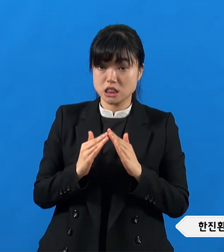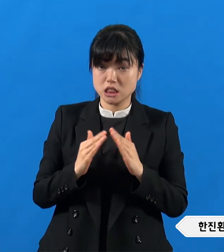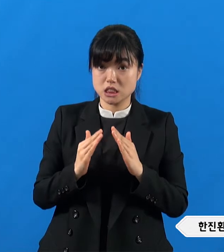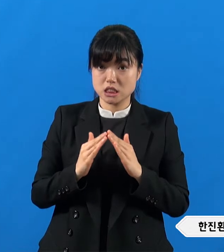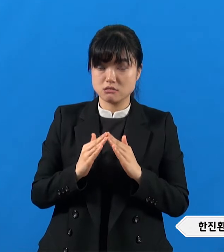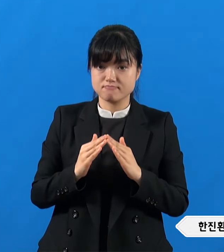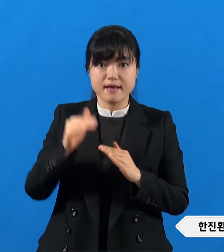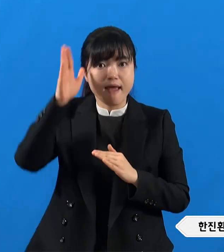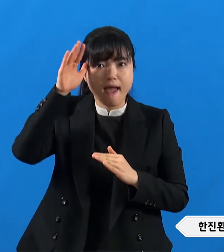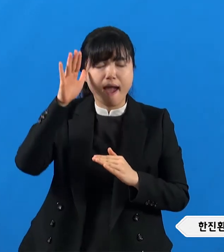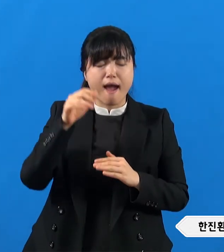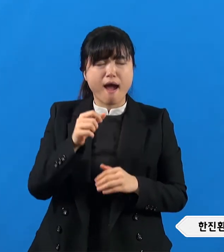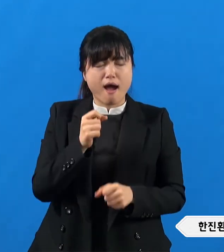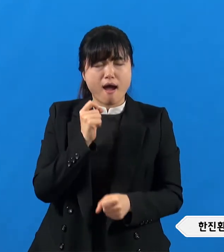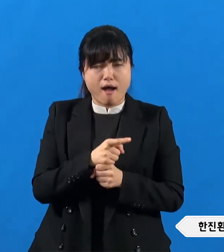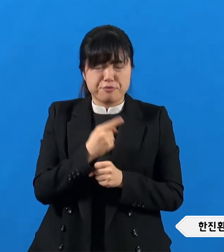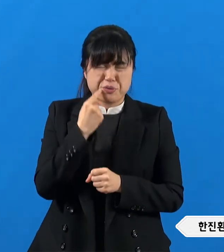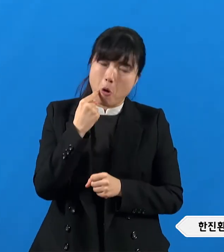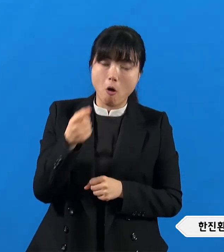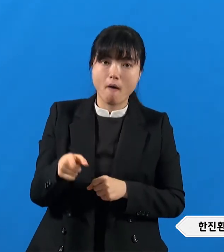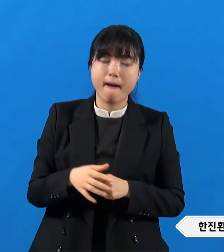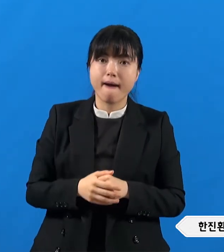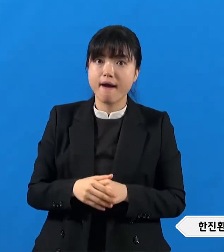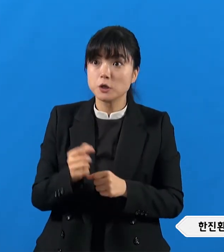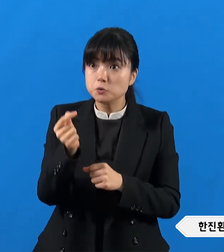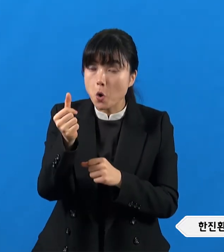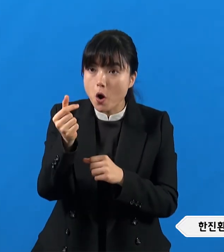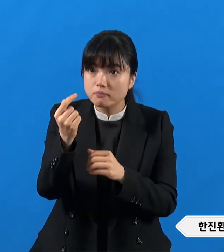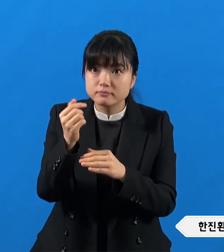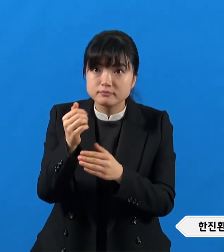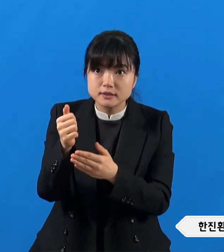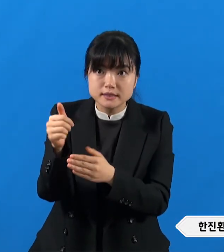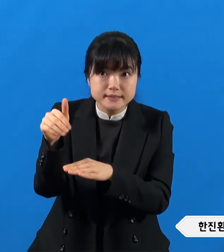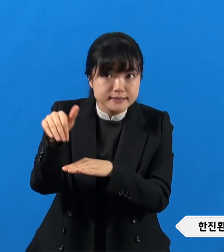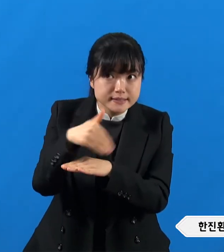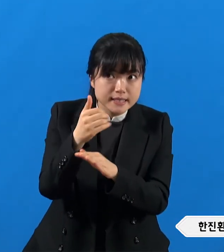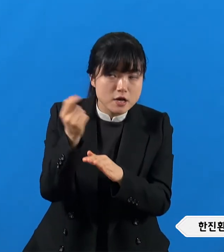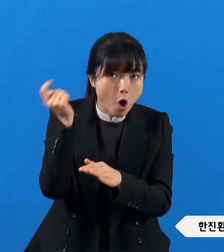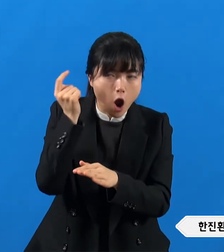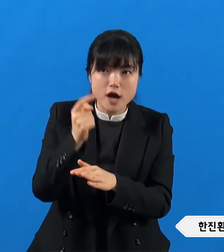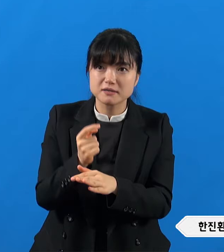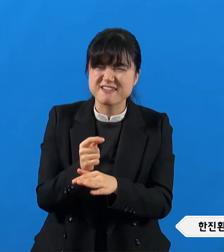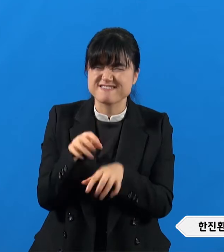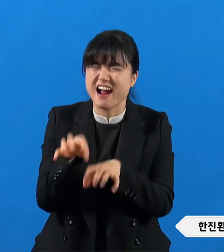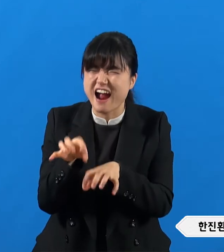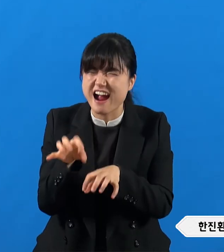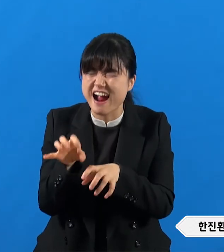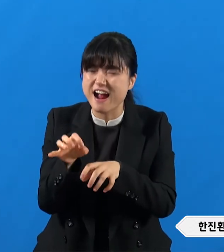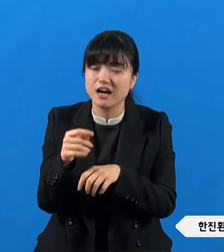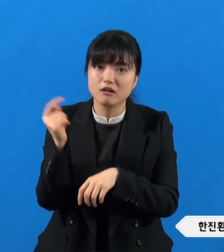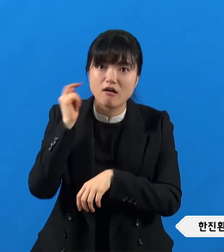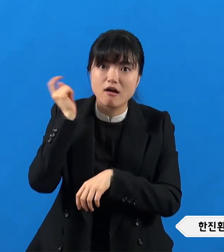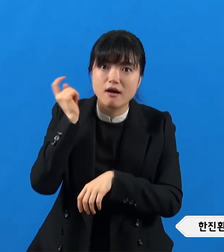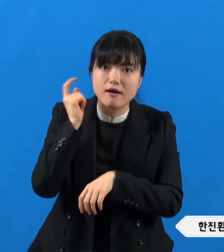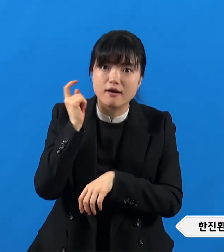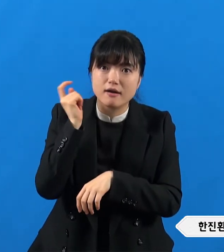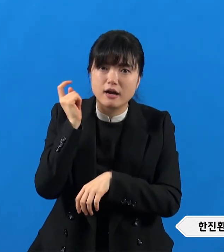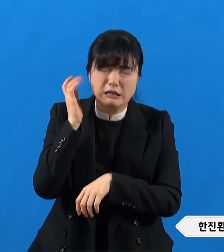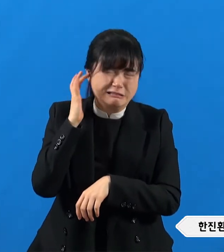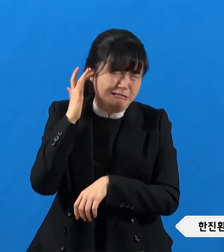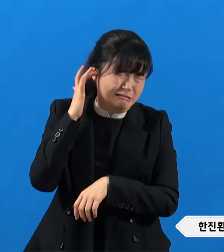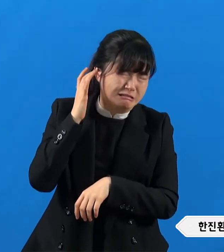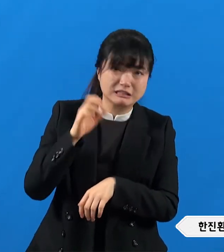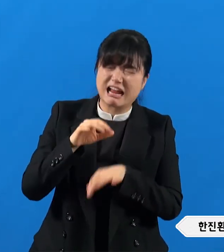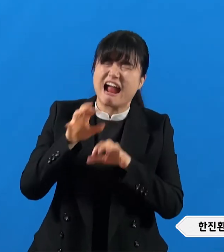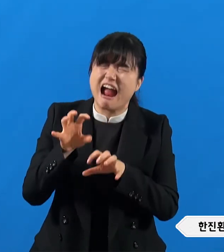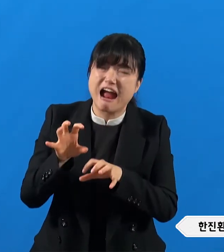강아지는 싸나워서 뭐 손님 오면 막 짖고, 밖에 누가 지나다니는 소리만 나도 막 시끄럽게 짖는다는